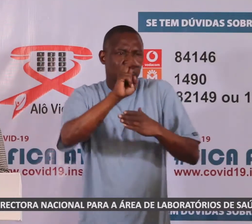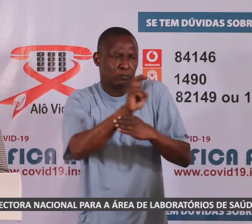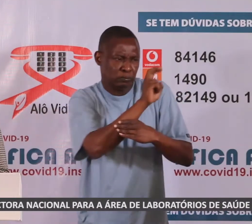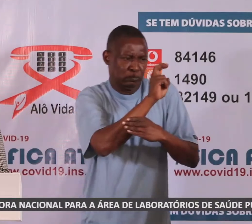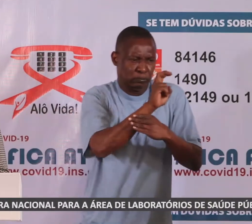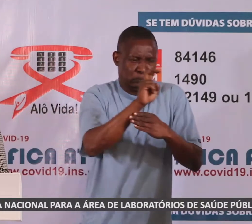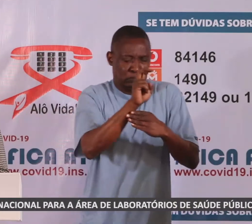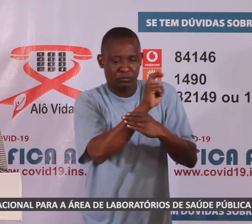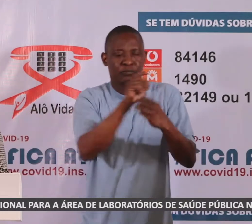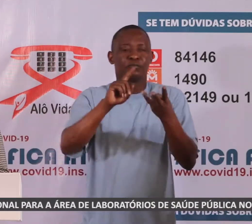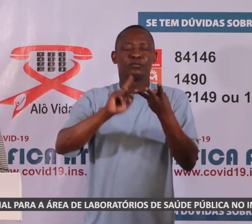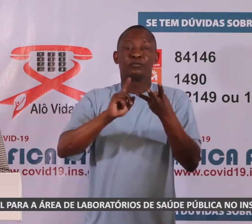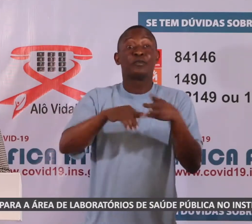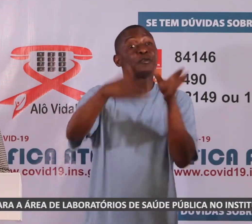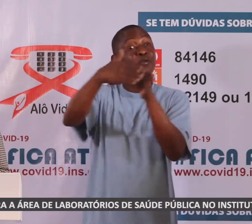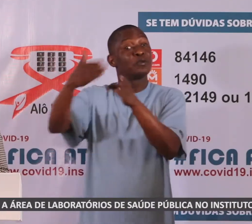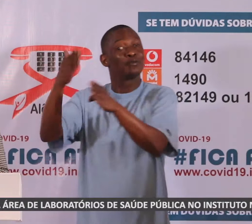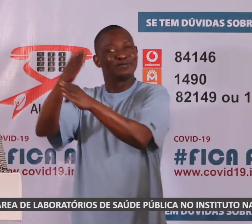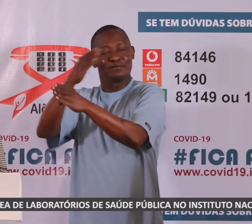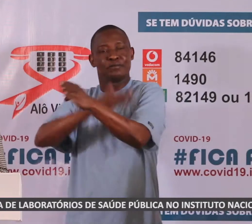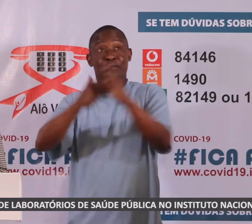que estavam em quarentena.